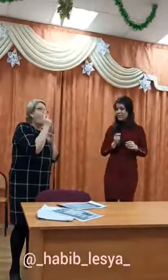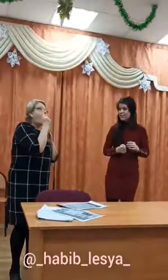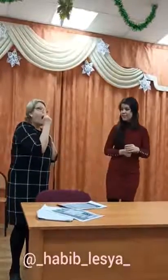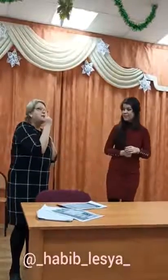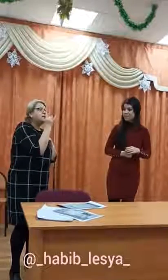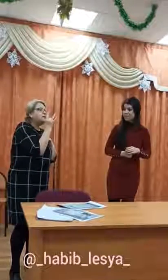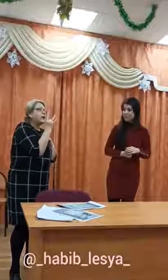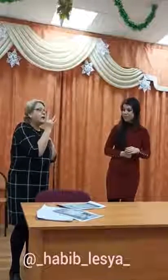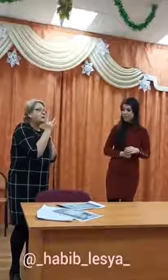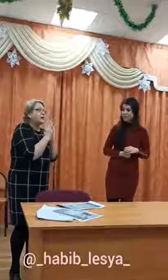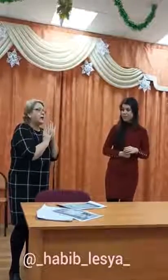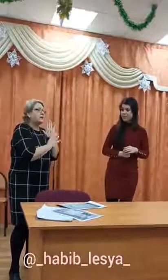раз.